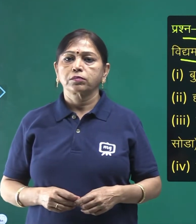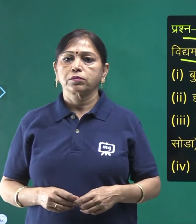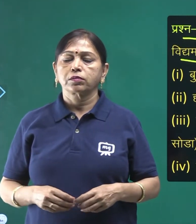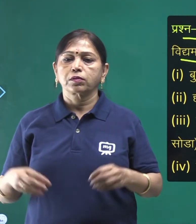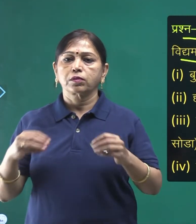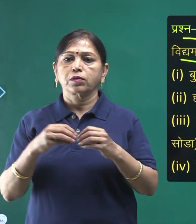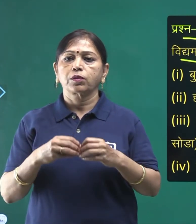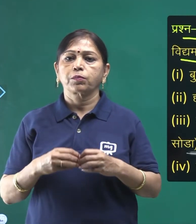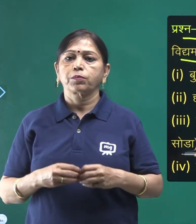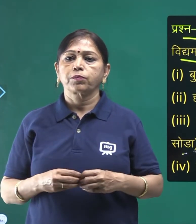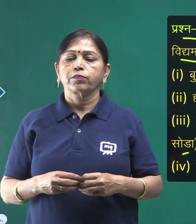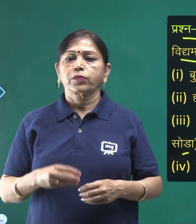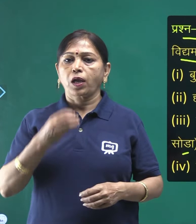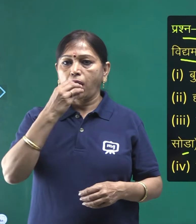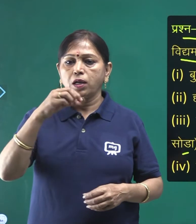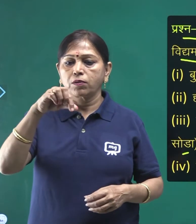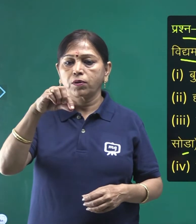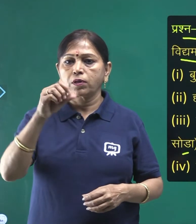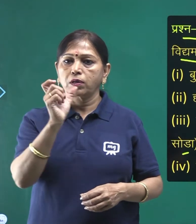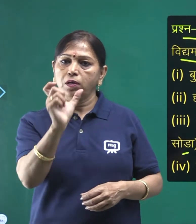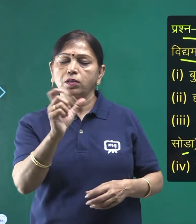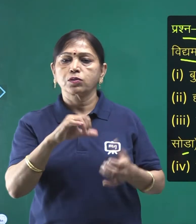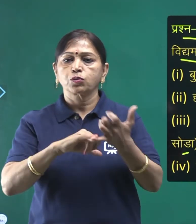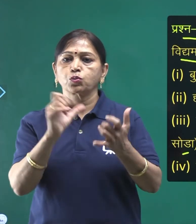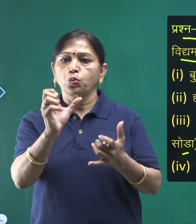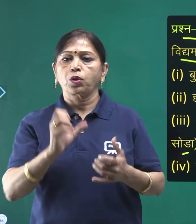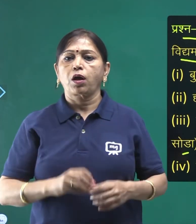बेकिंग पाउडर खाने वाला सोडा